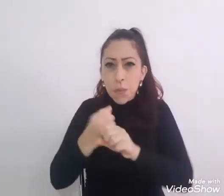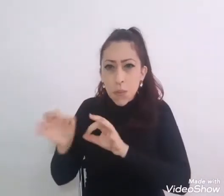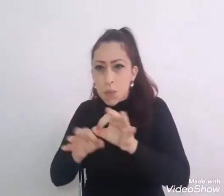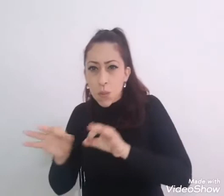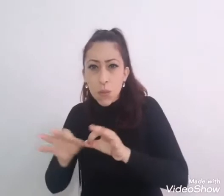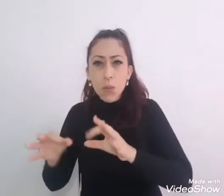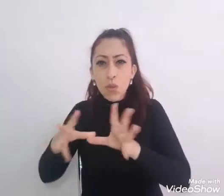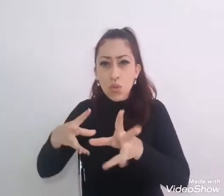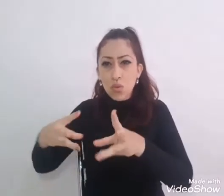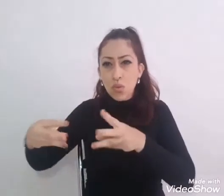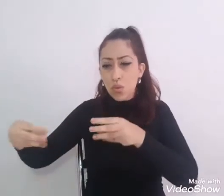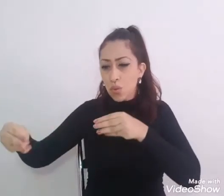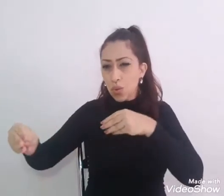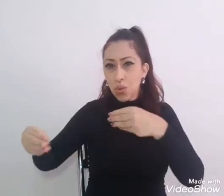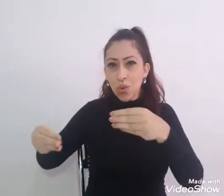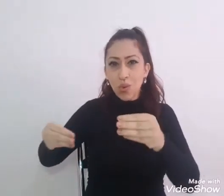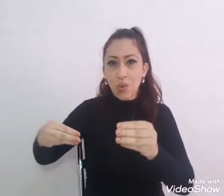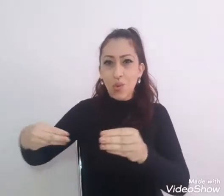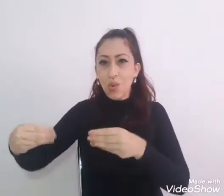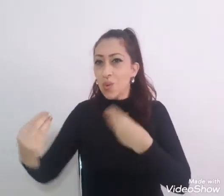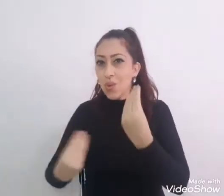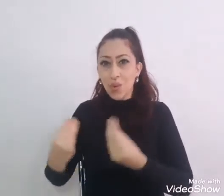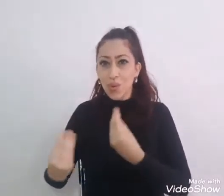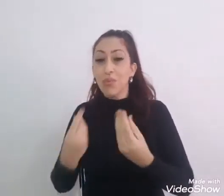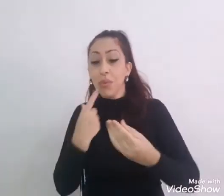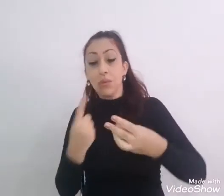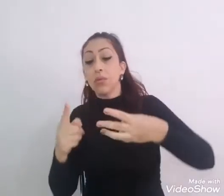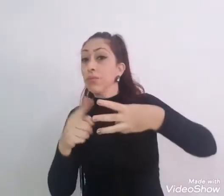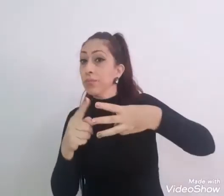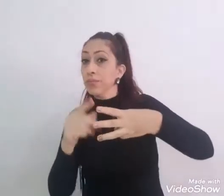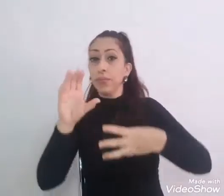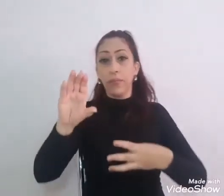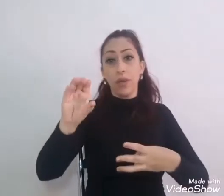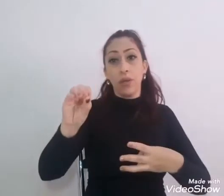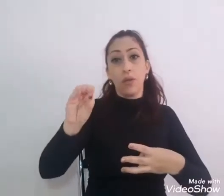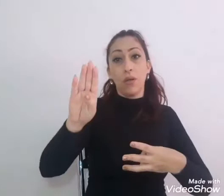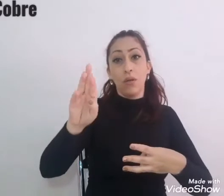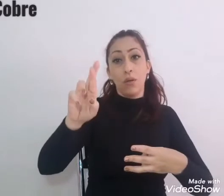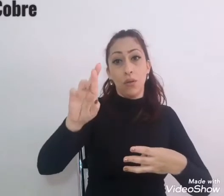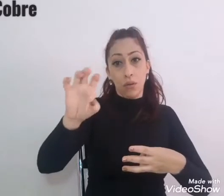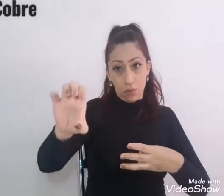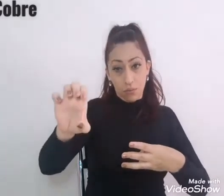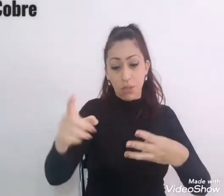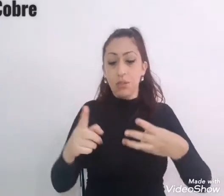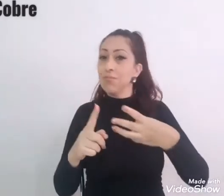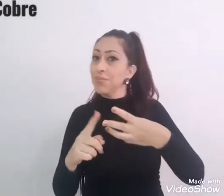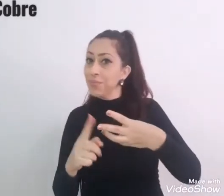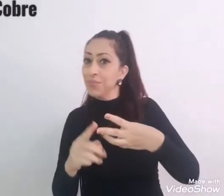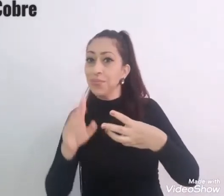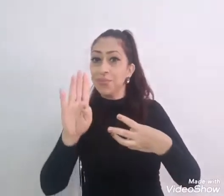o cobre, depois do cobre a gente tem o bronze, que é uma mistura ali de cobre estranho, né? E depois